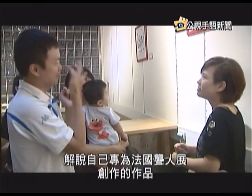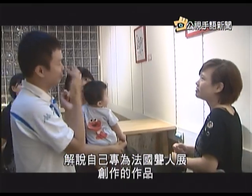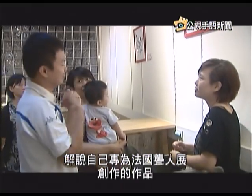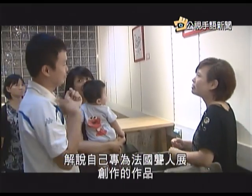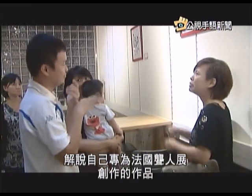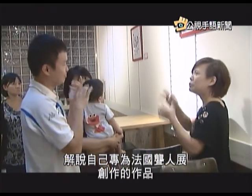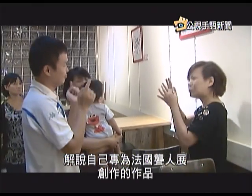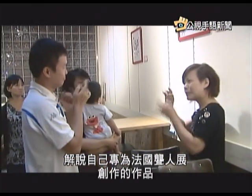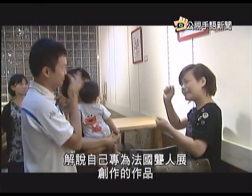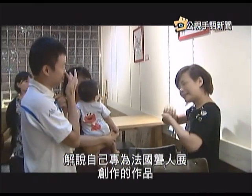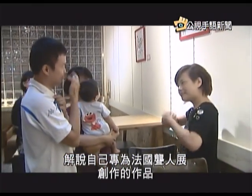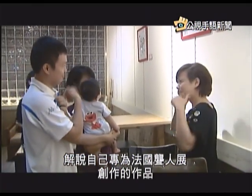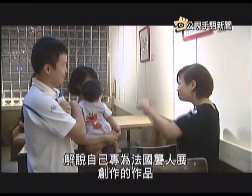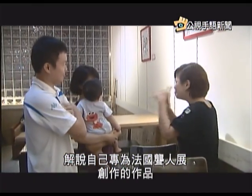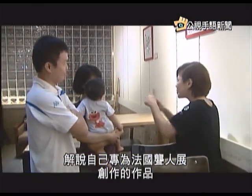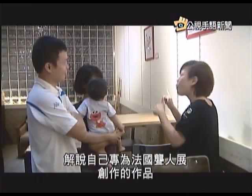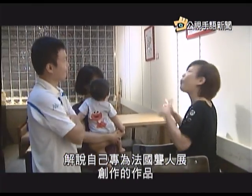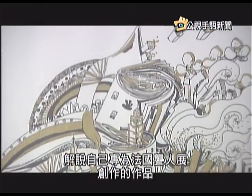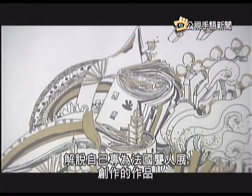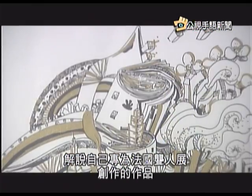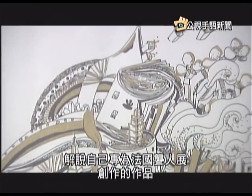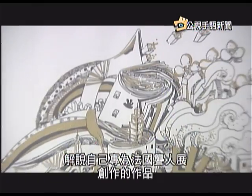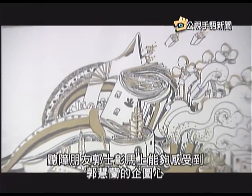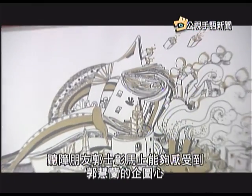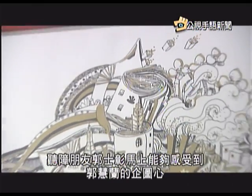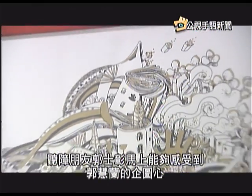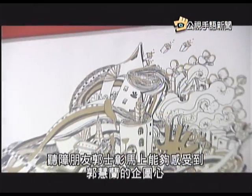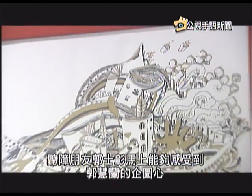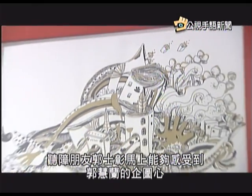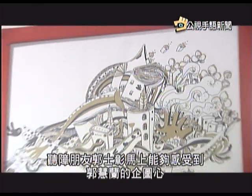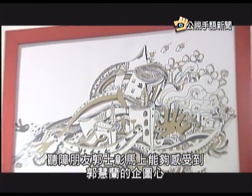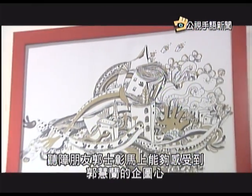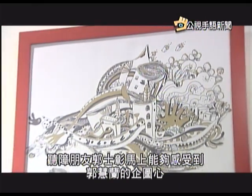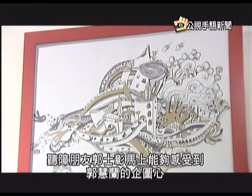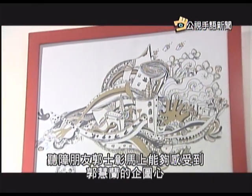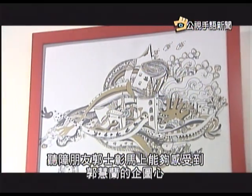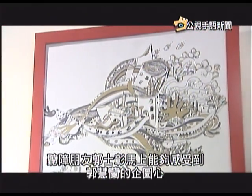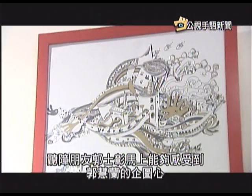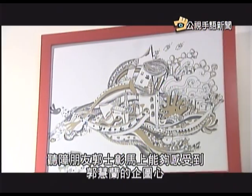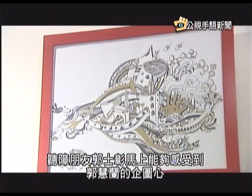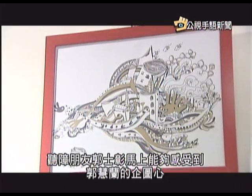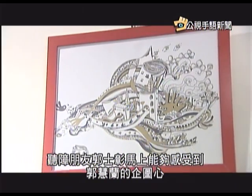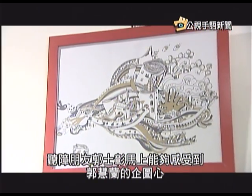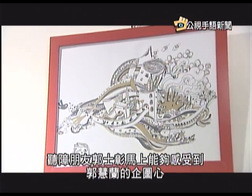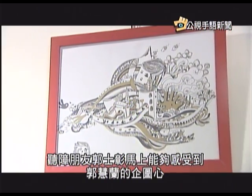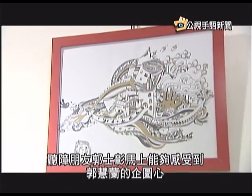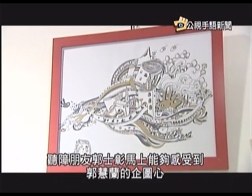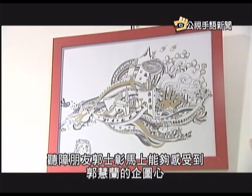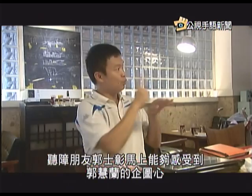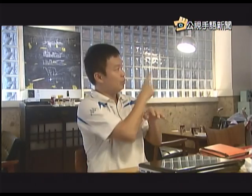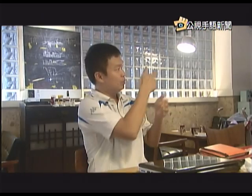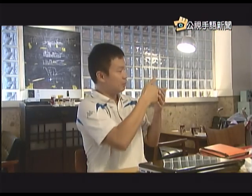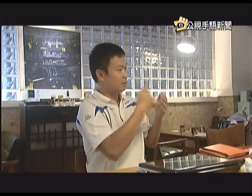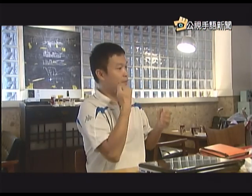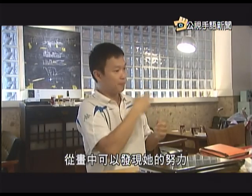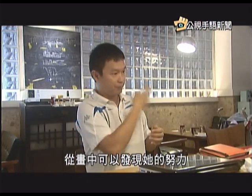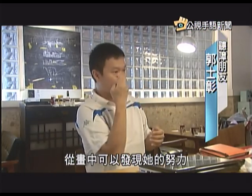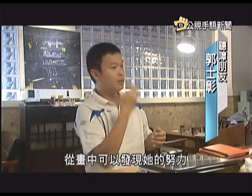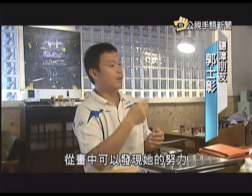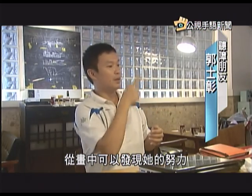为法国聋人展创作的作品。听障朋友郭世章马上能够感受到郭慧兰的企图心， 从画